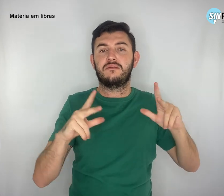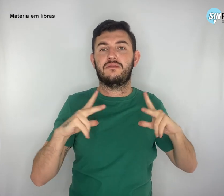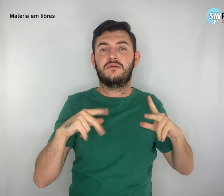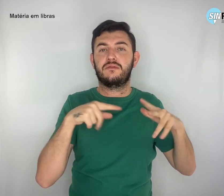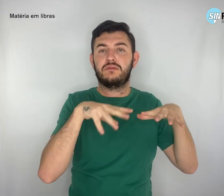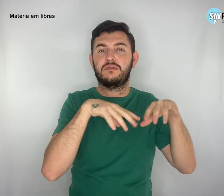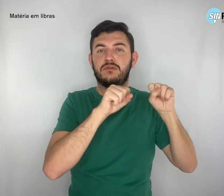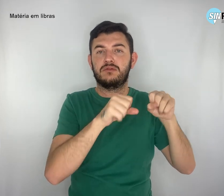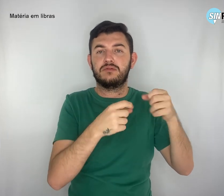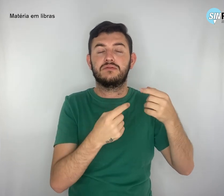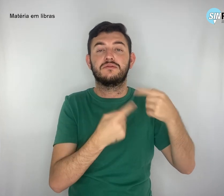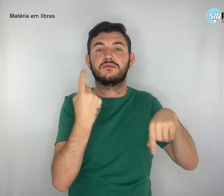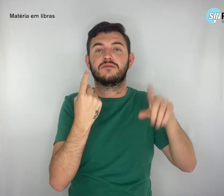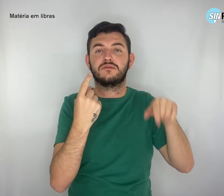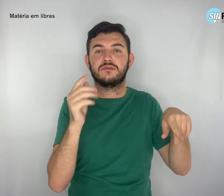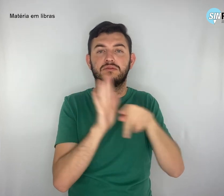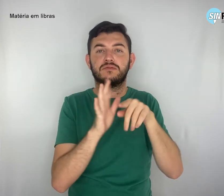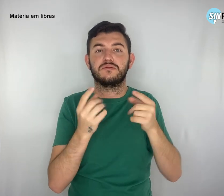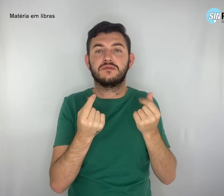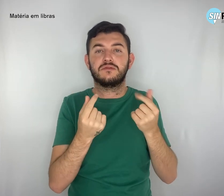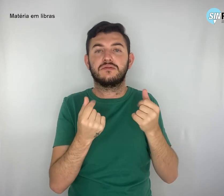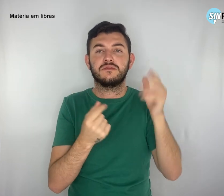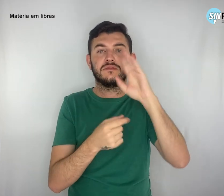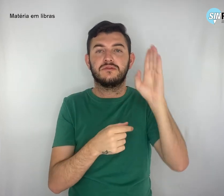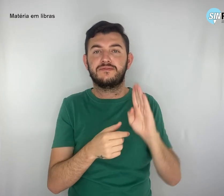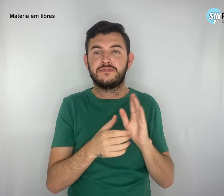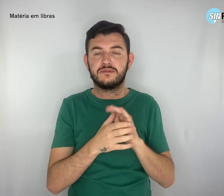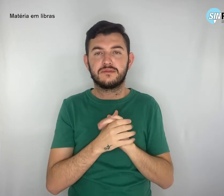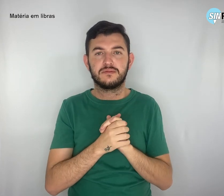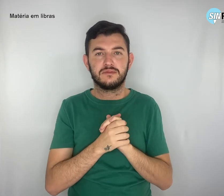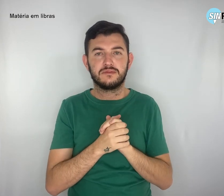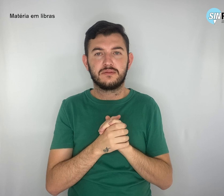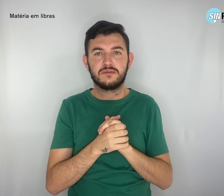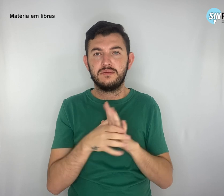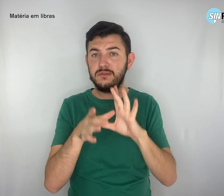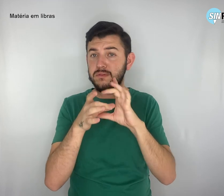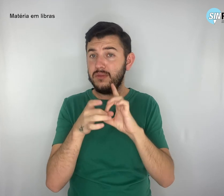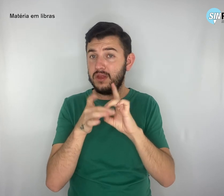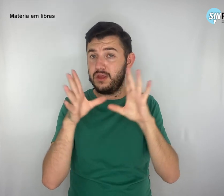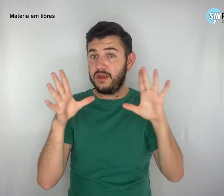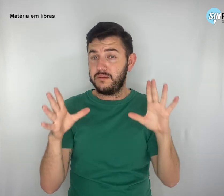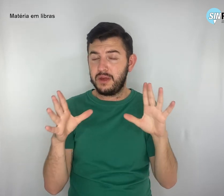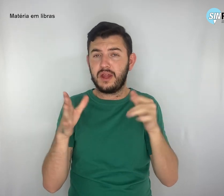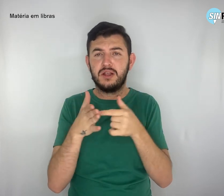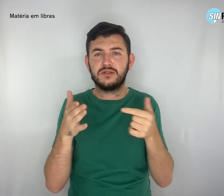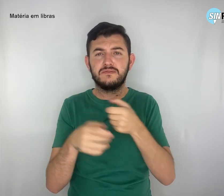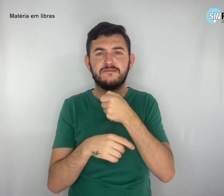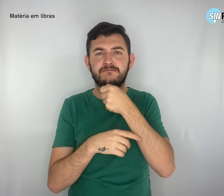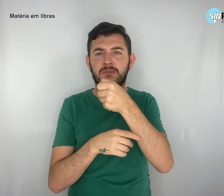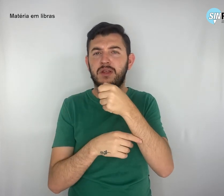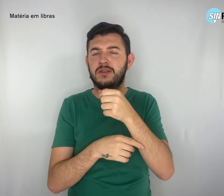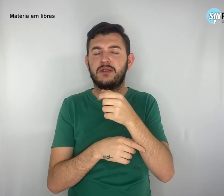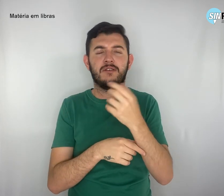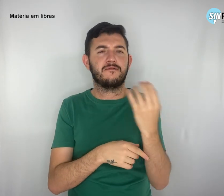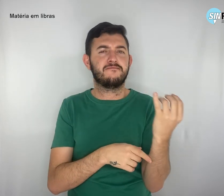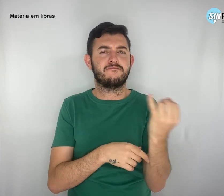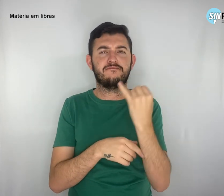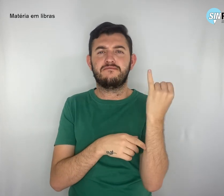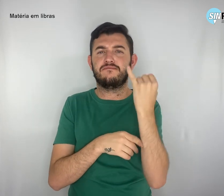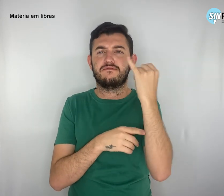das riquezas nacionais. A liberdade de imprensa é fundamental para o fortalecimento da